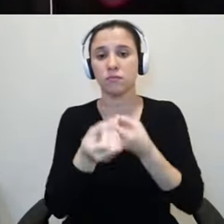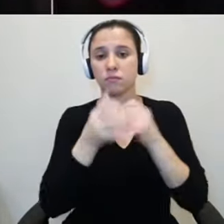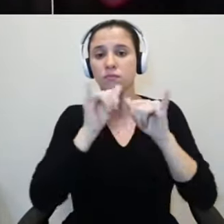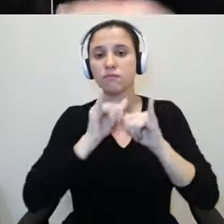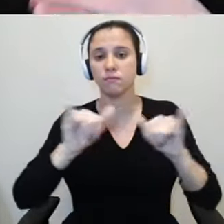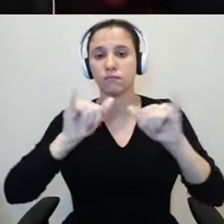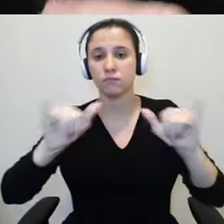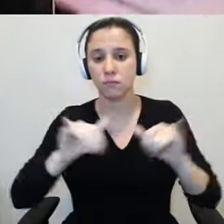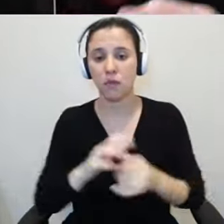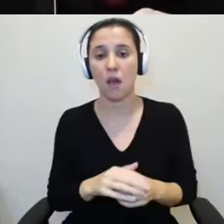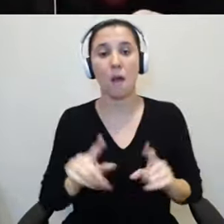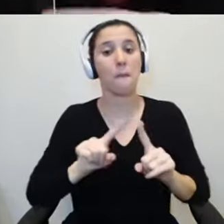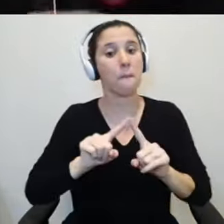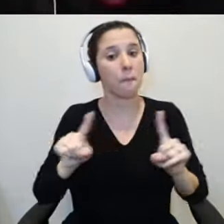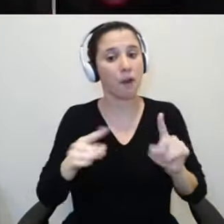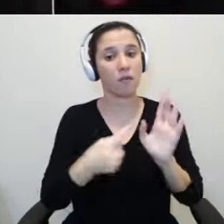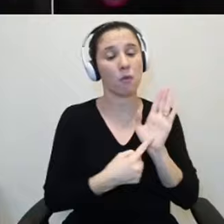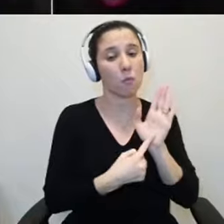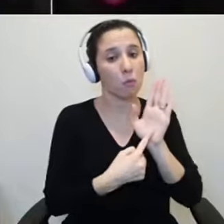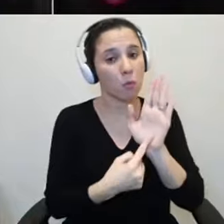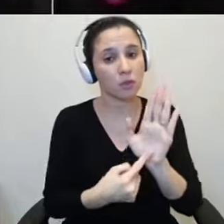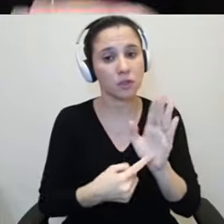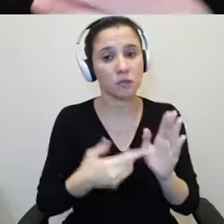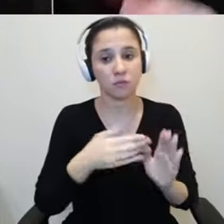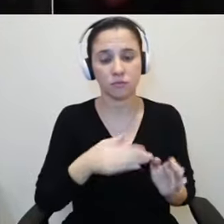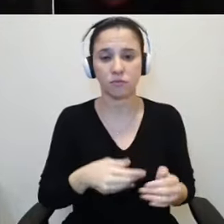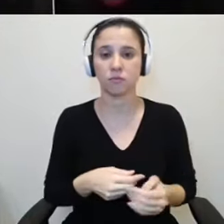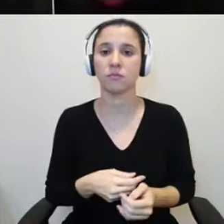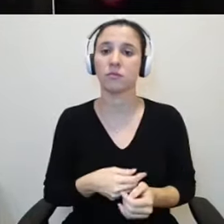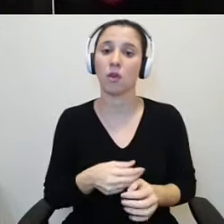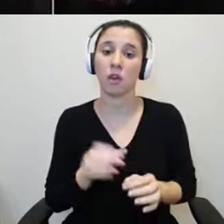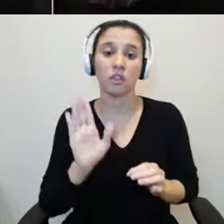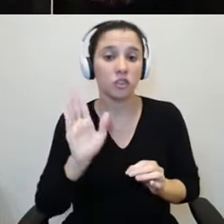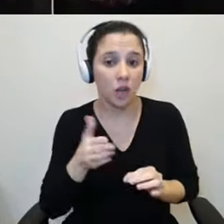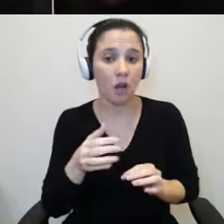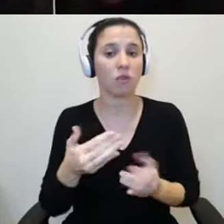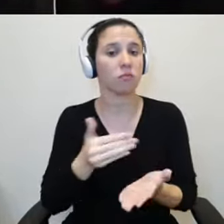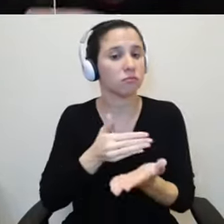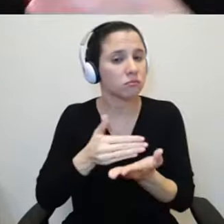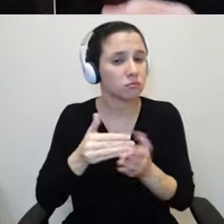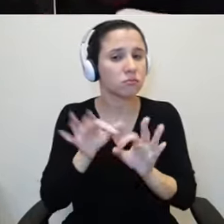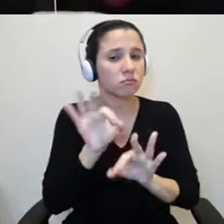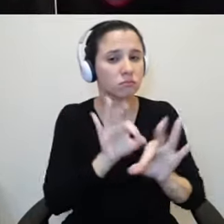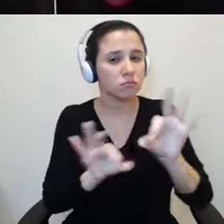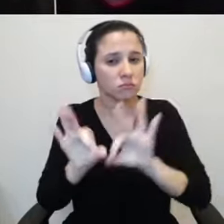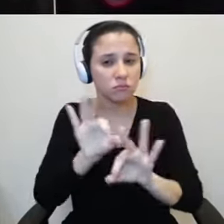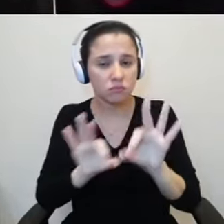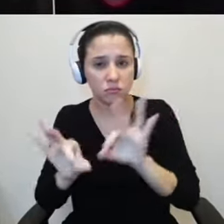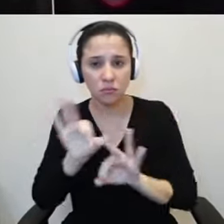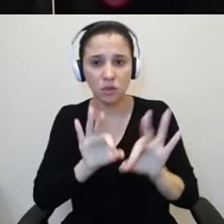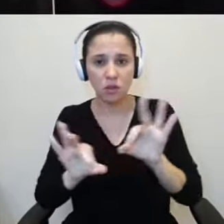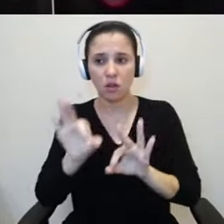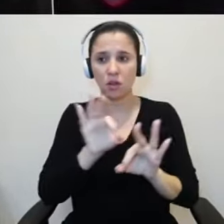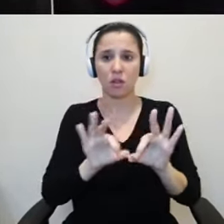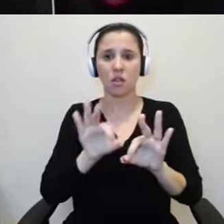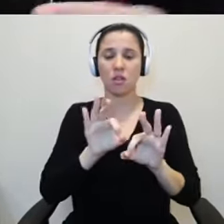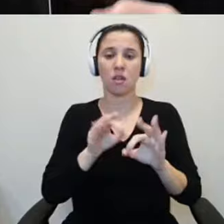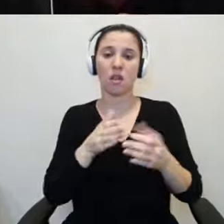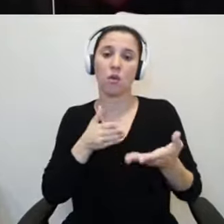para vocês. Vão se organizando desde já, já buscando principalmente o acesso às nossas